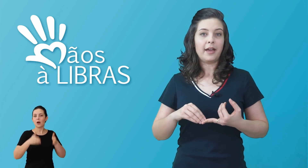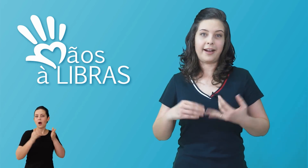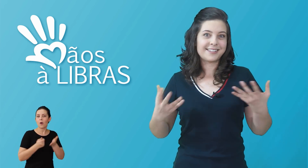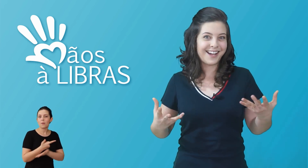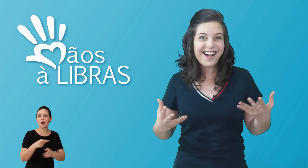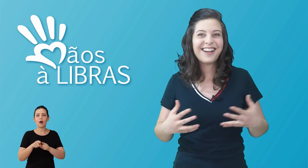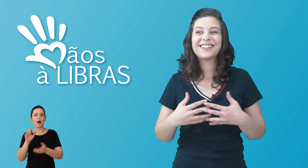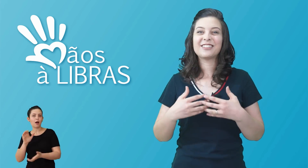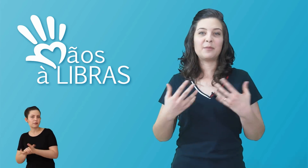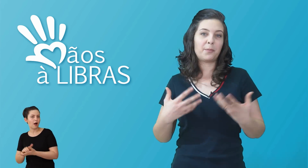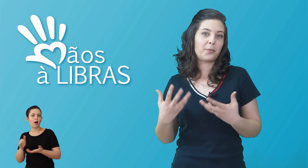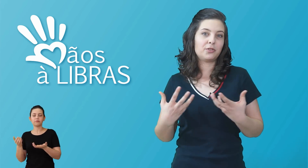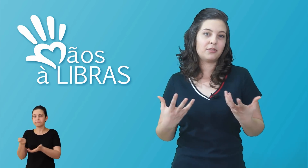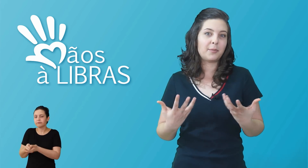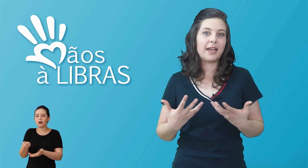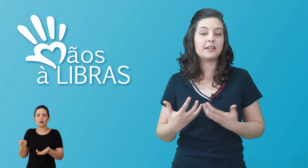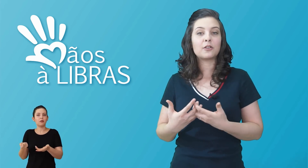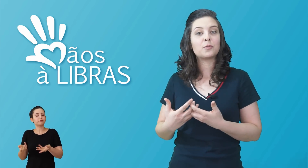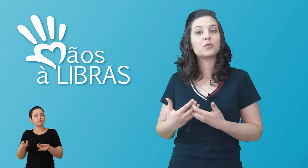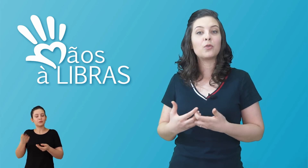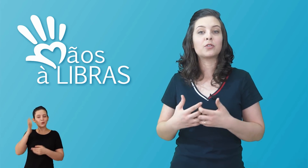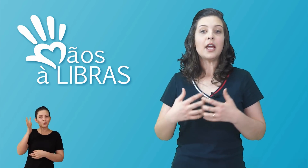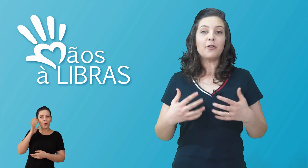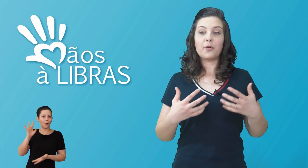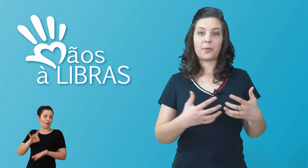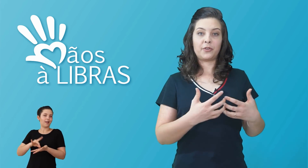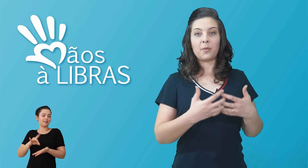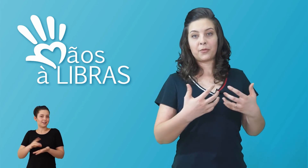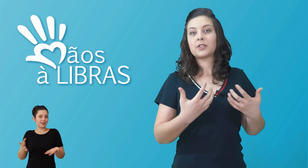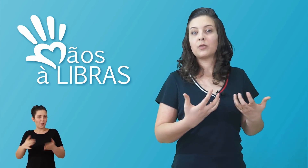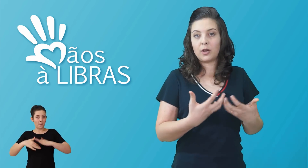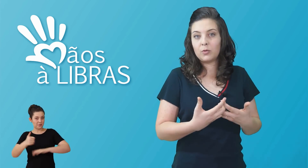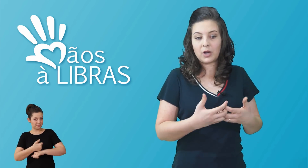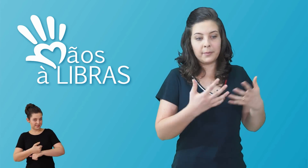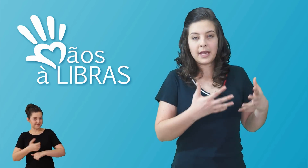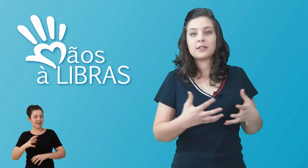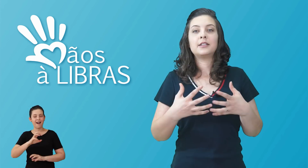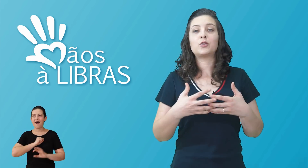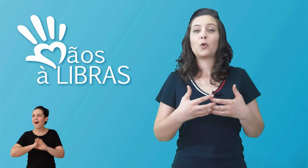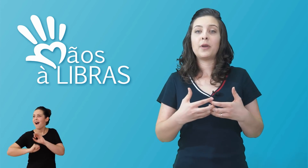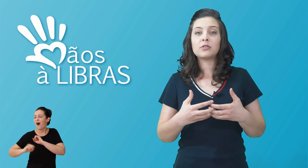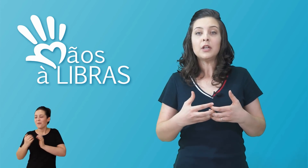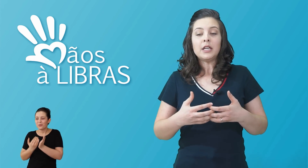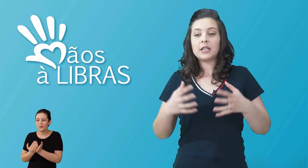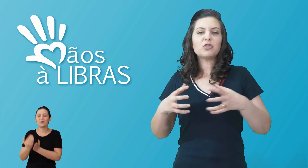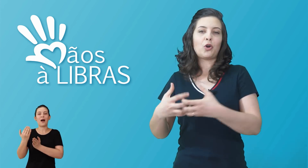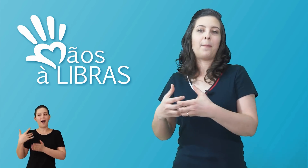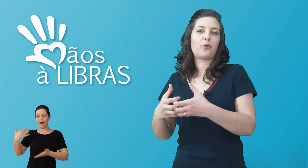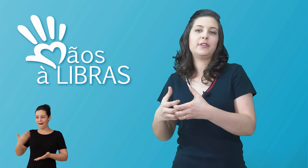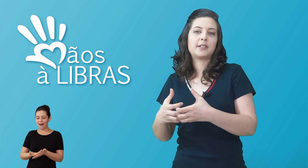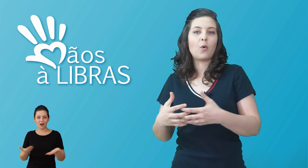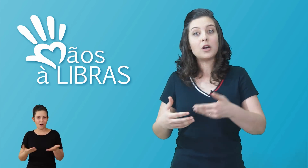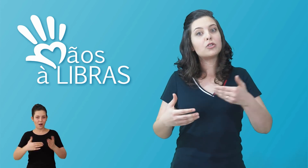consegui casar. Então, assim, me proporcionou também realizar os meus sonhos. É uma profissão que eu amei, assim, desde o começo, e não